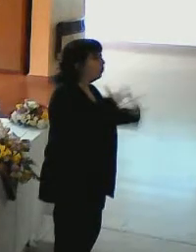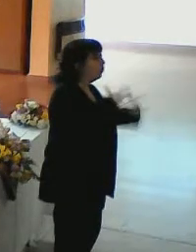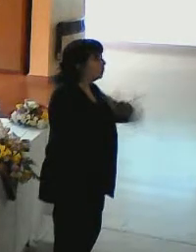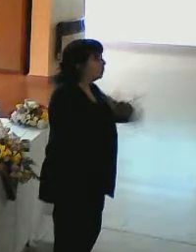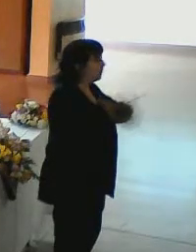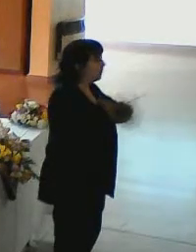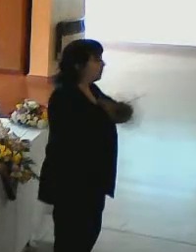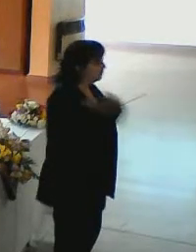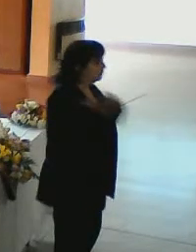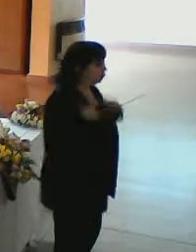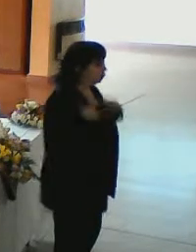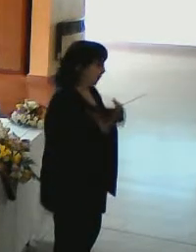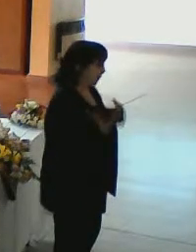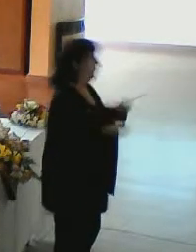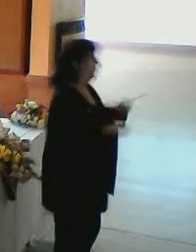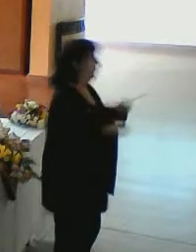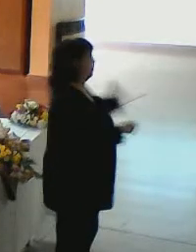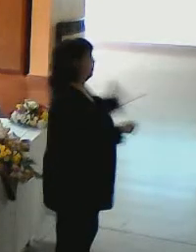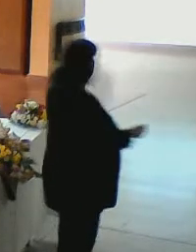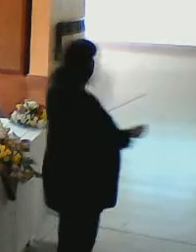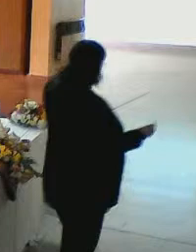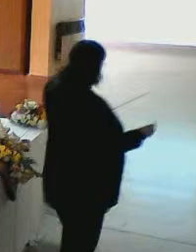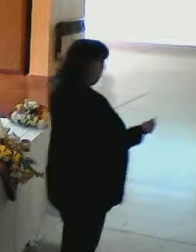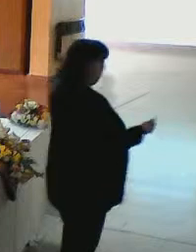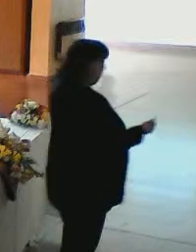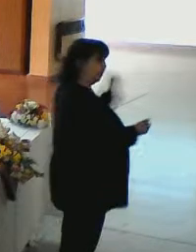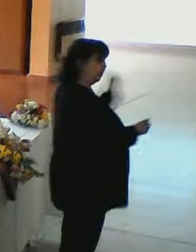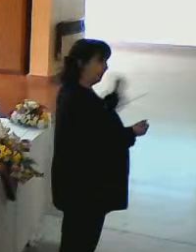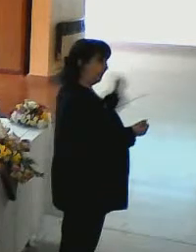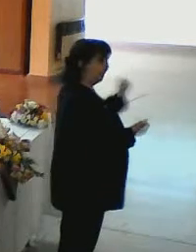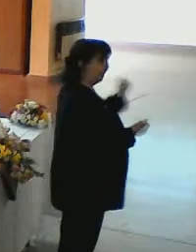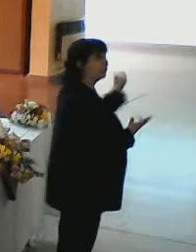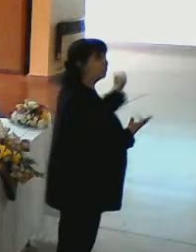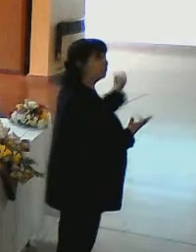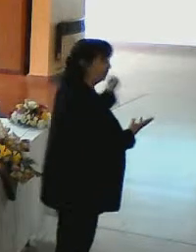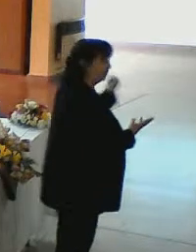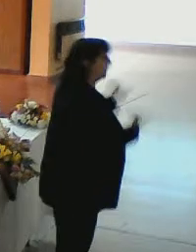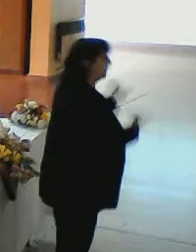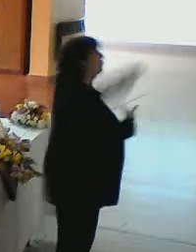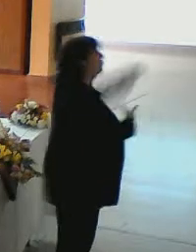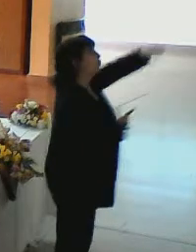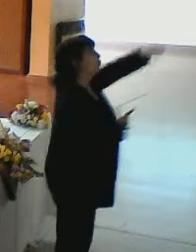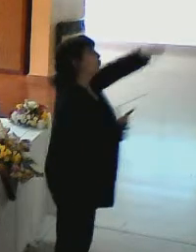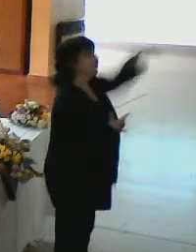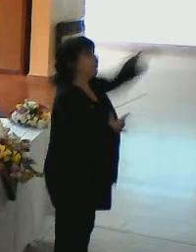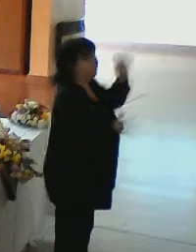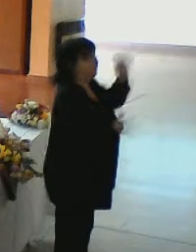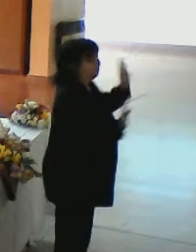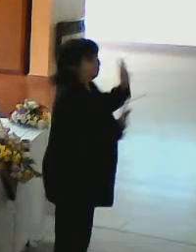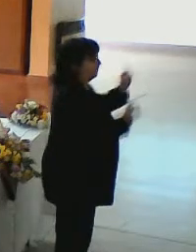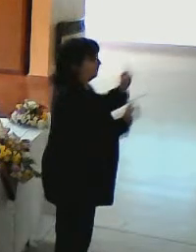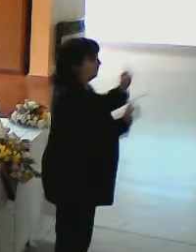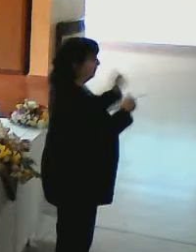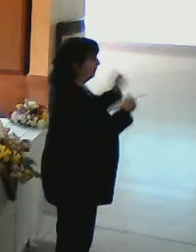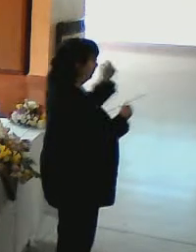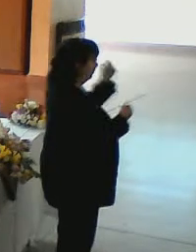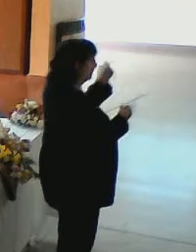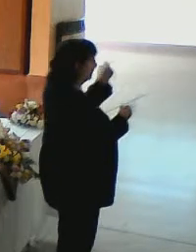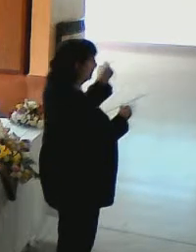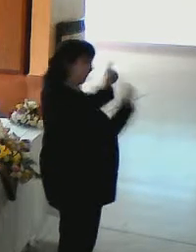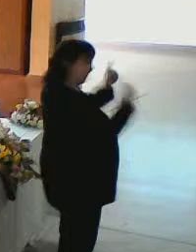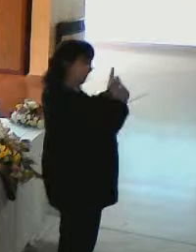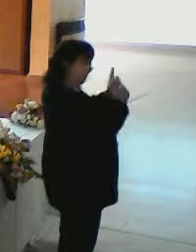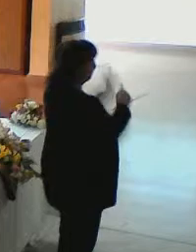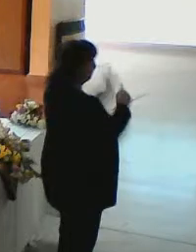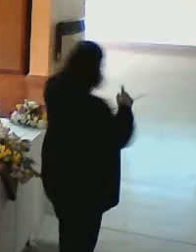niño. Por ejemplo, esto es lo más importante a lo mejor de esta condición para ustedes, a lo que más les puede servir. Fíjense que chiquitos